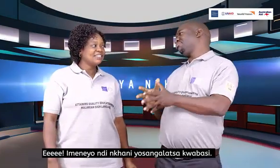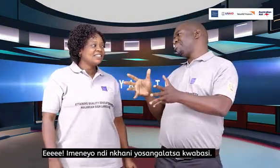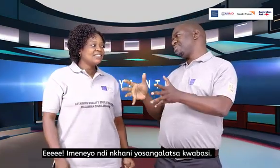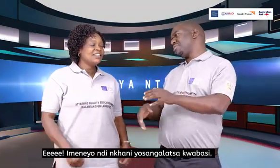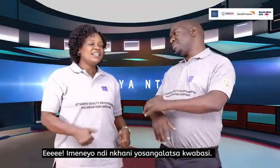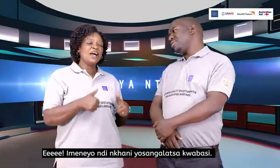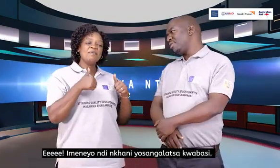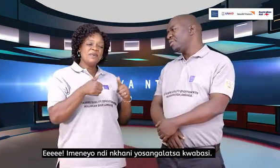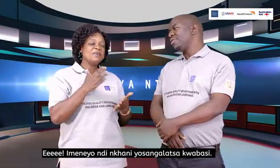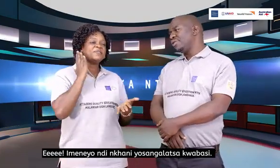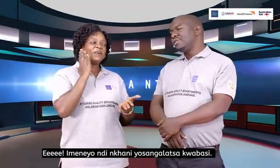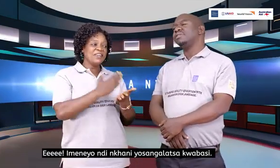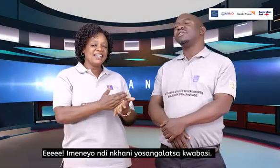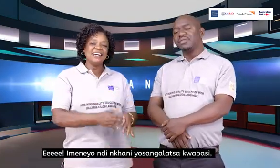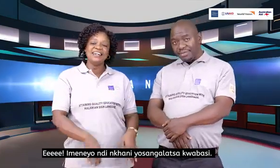Imeneyo ndi nkhani yosangalatsa kwa basi.